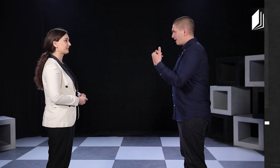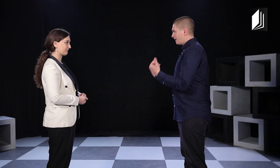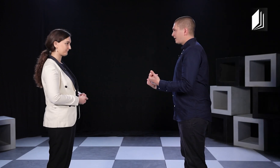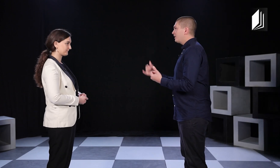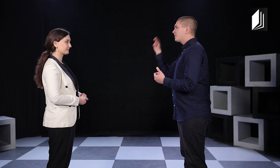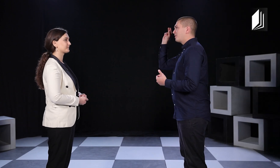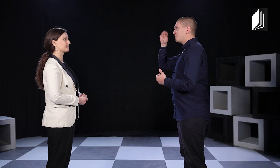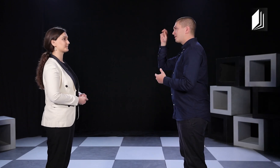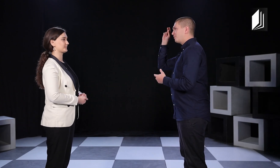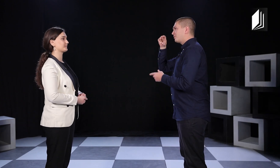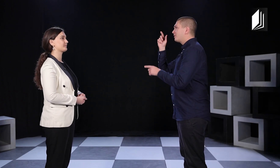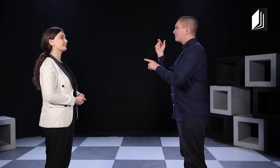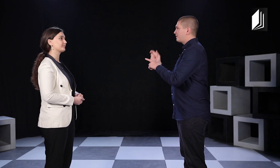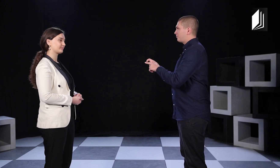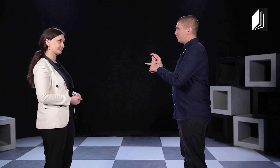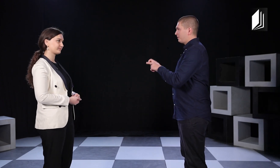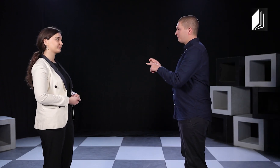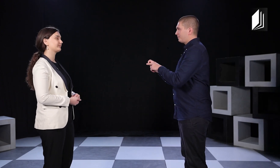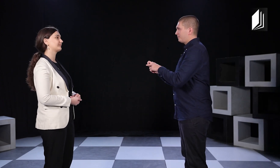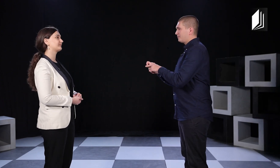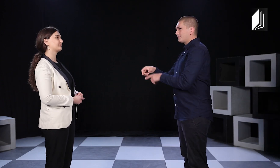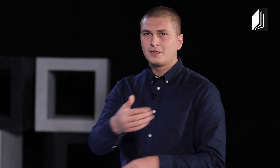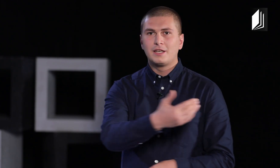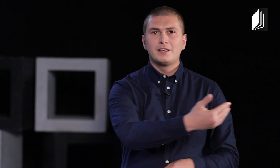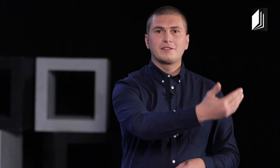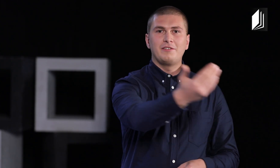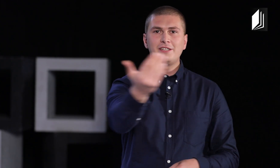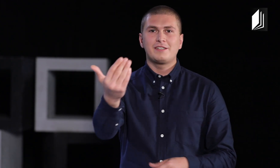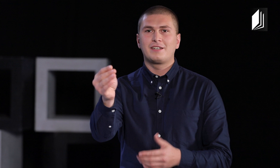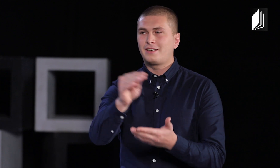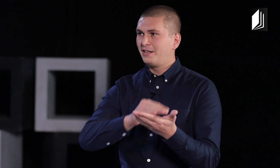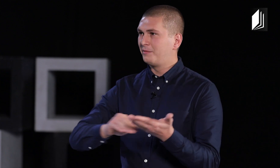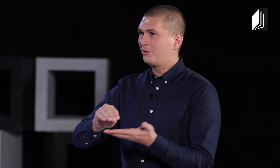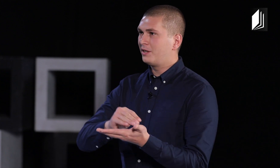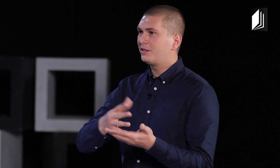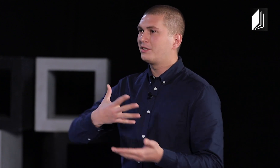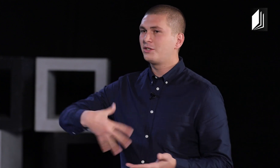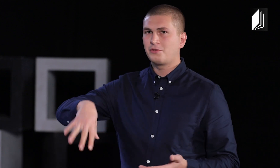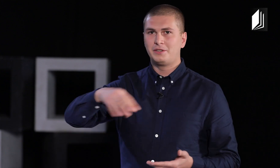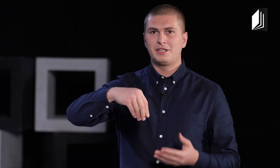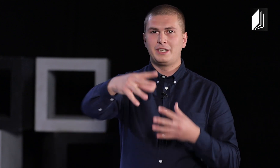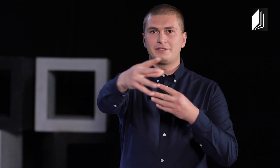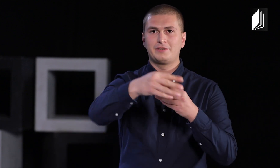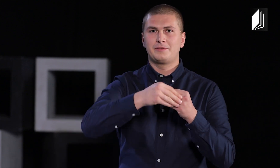ახლა კი შევისწავლოთ სიტყვები. თქვენც გაიმეორეთ ჩვენთან